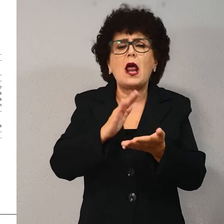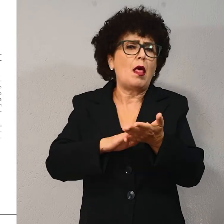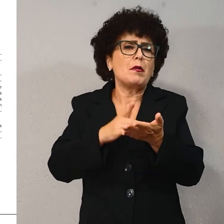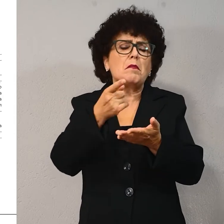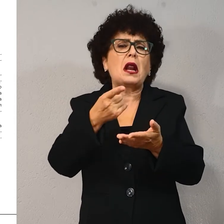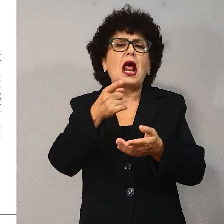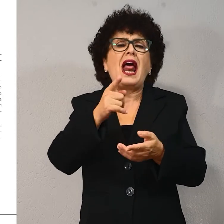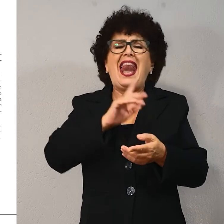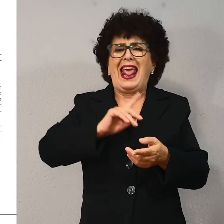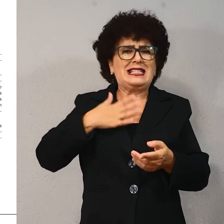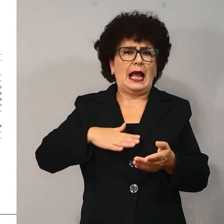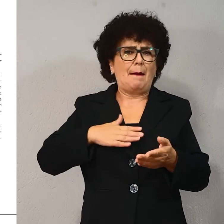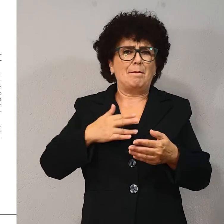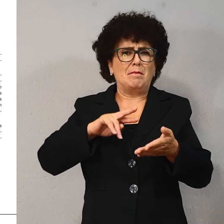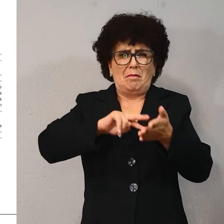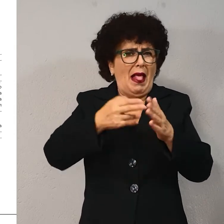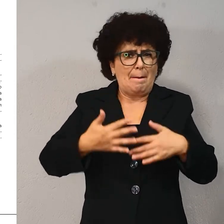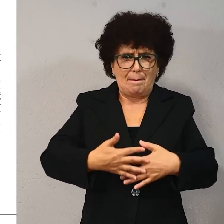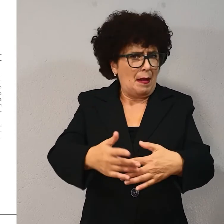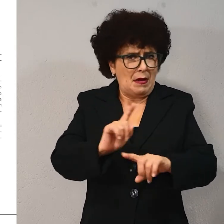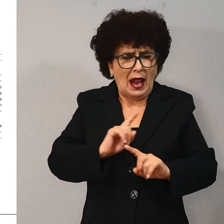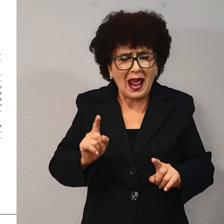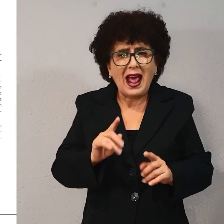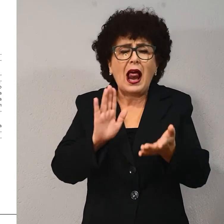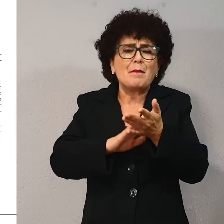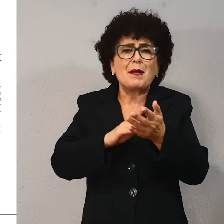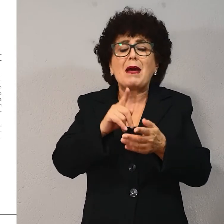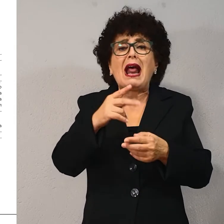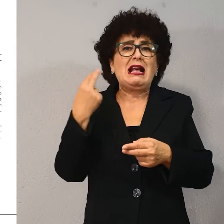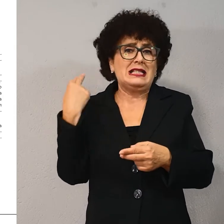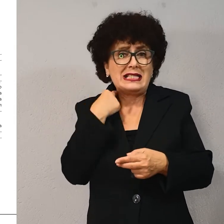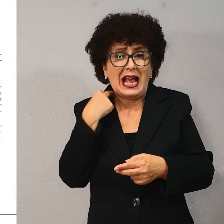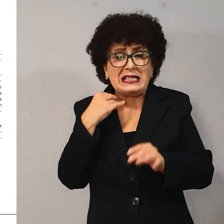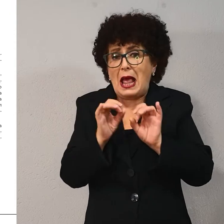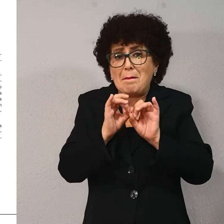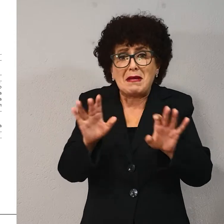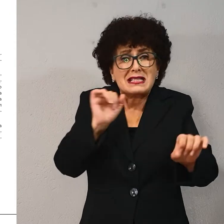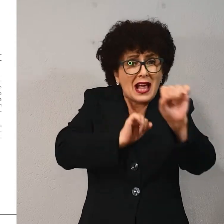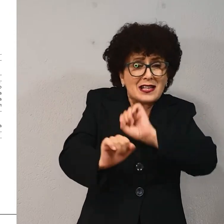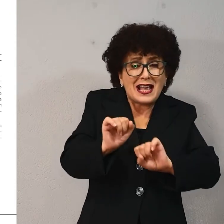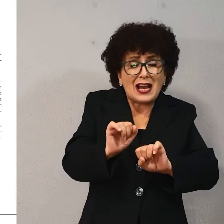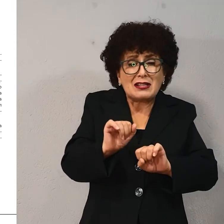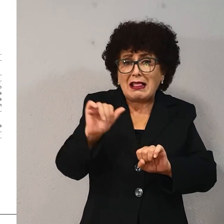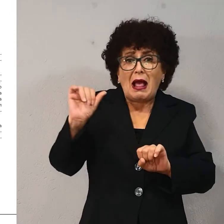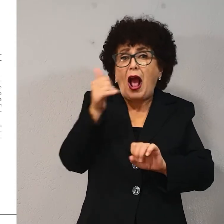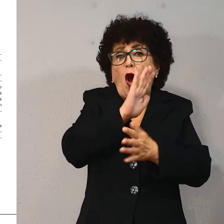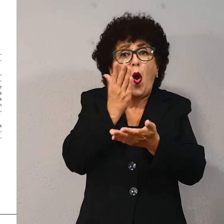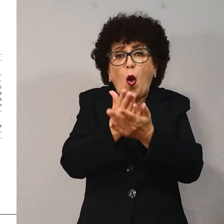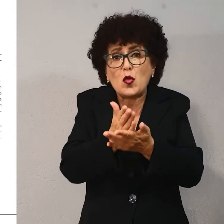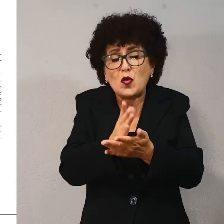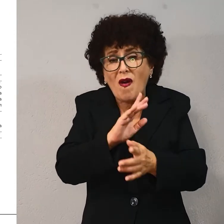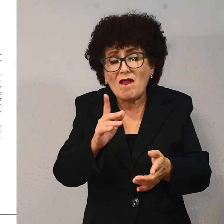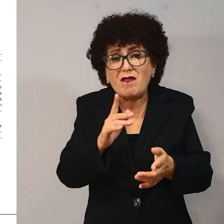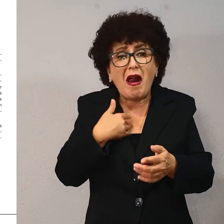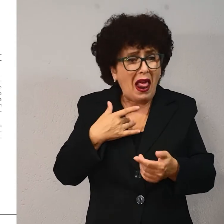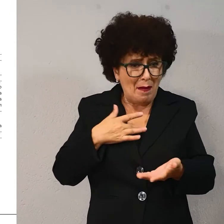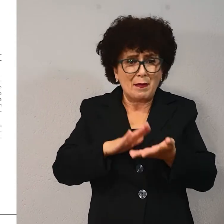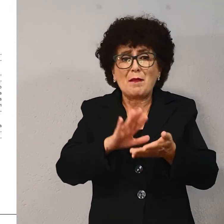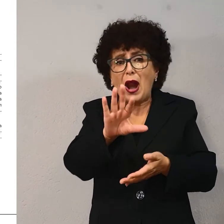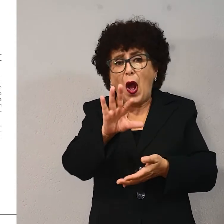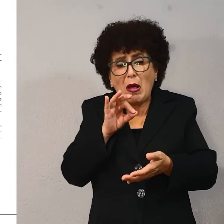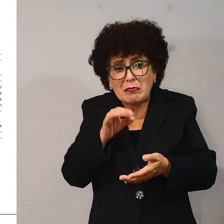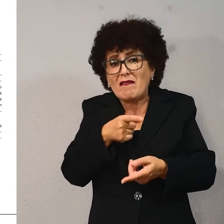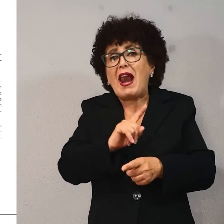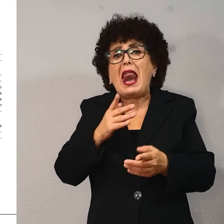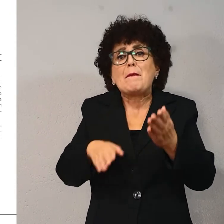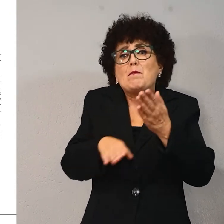се избегне непланирана бременост во случај кога си имал секс без заштита или кога одбраниот метод на контрацепција